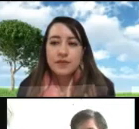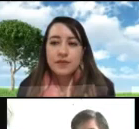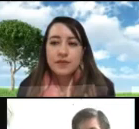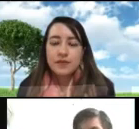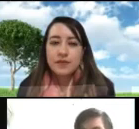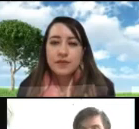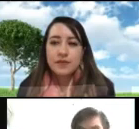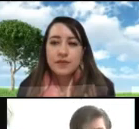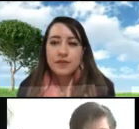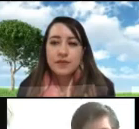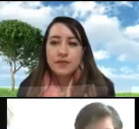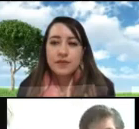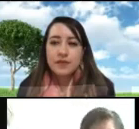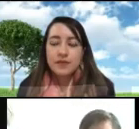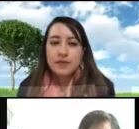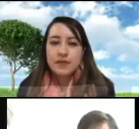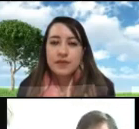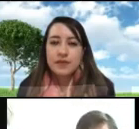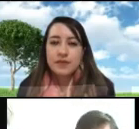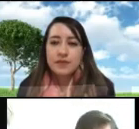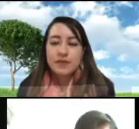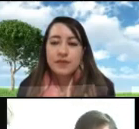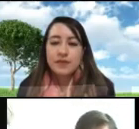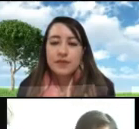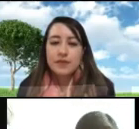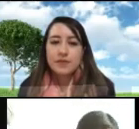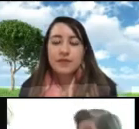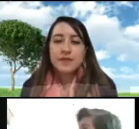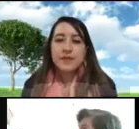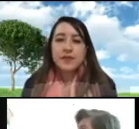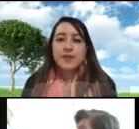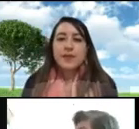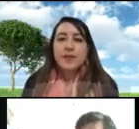La respuesta correcta es verdadero.